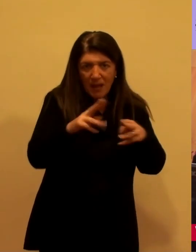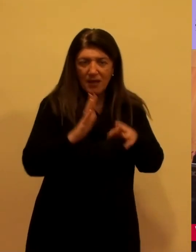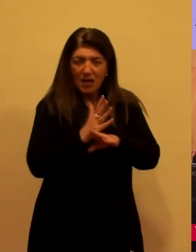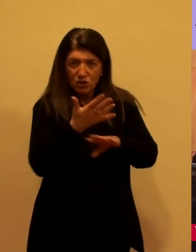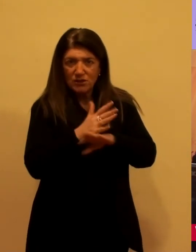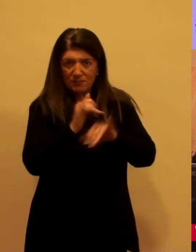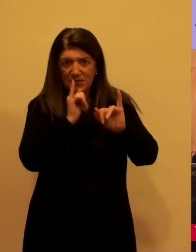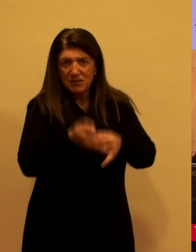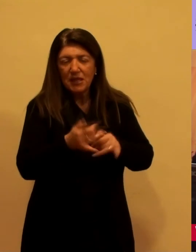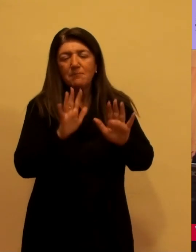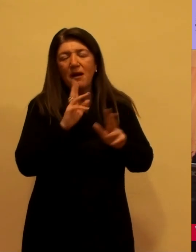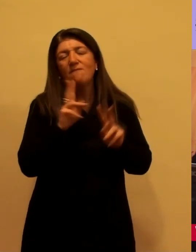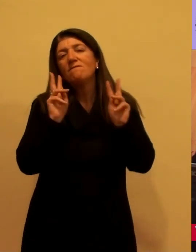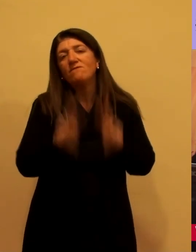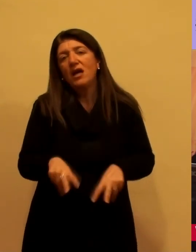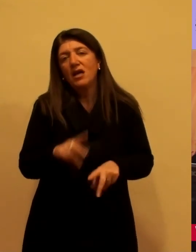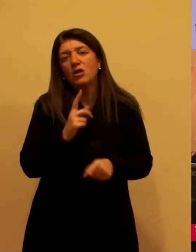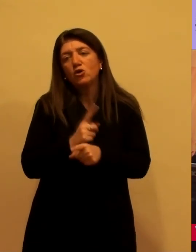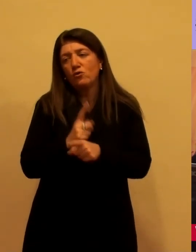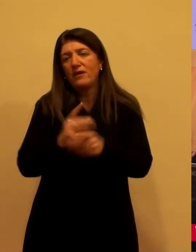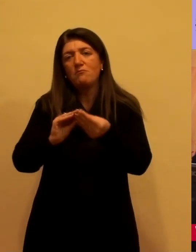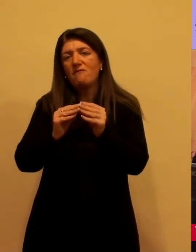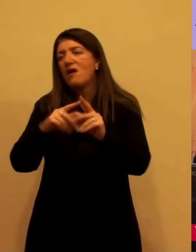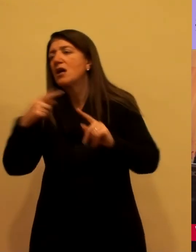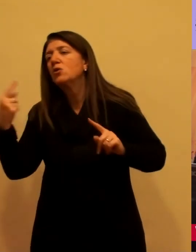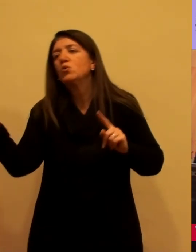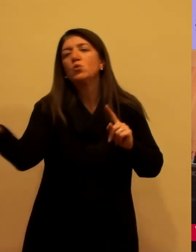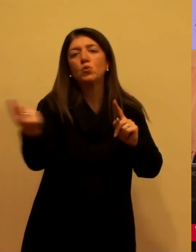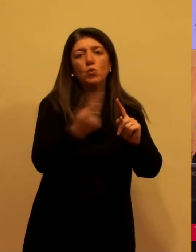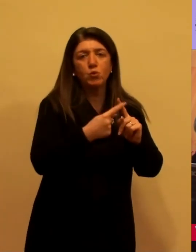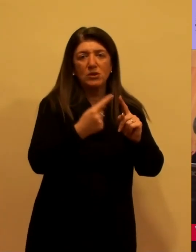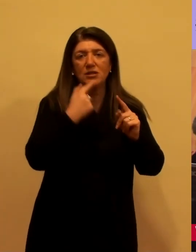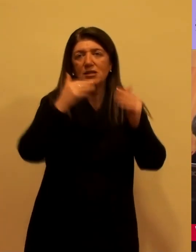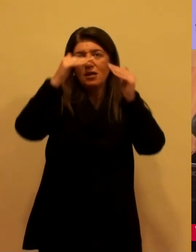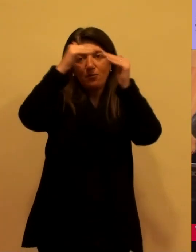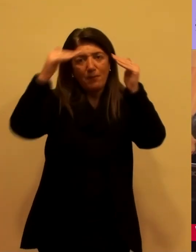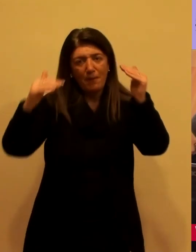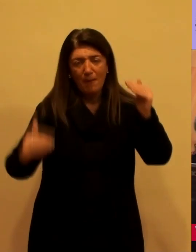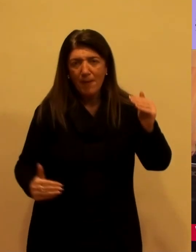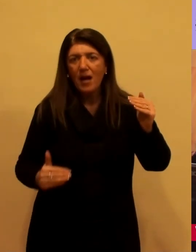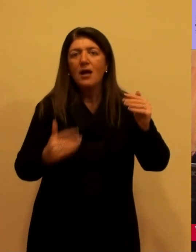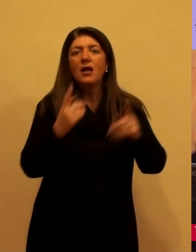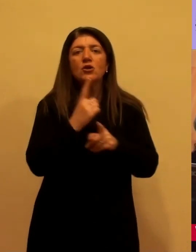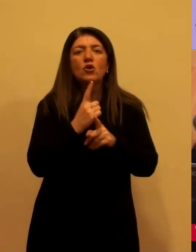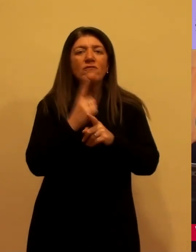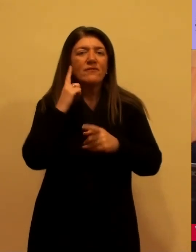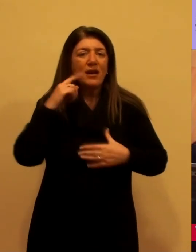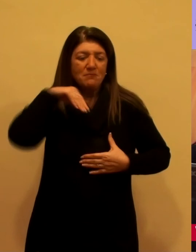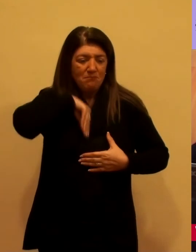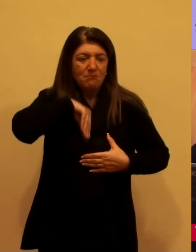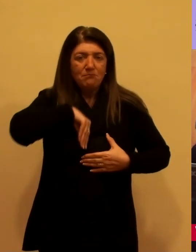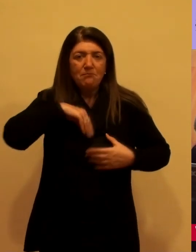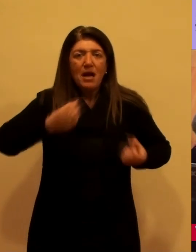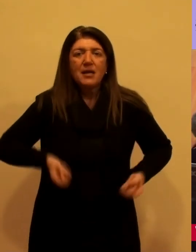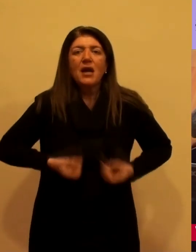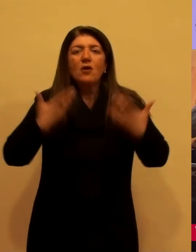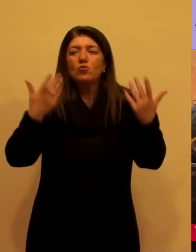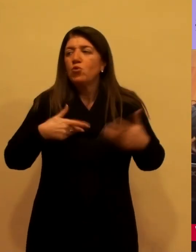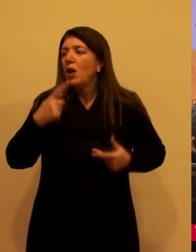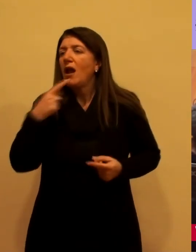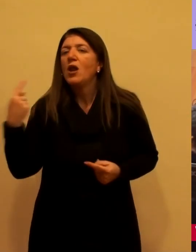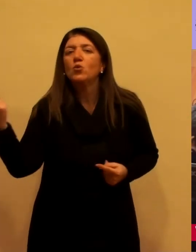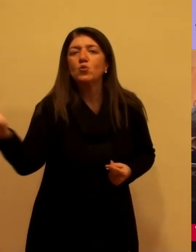effettivamente dovrebbe partire da tutti sì. Assolutamente, cioè dovrebbe essere una cosa innata, esatto, insomma dovremmo iniettarla